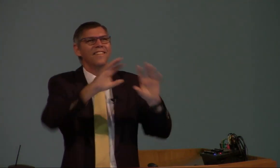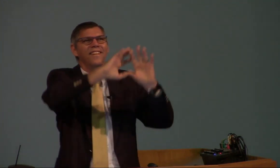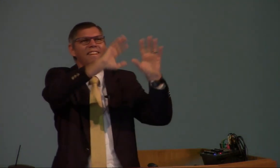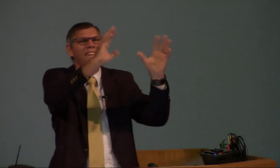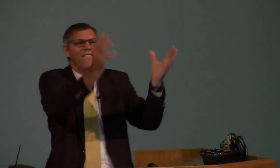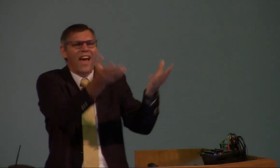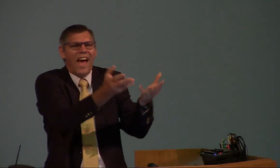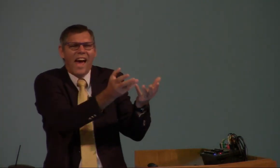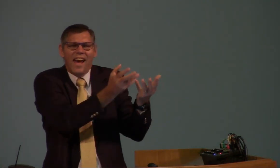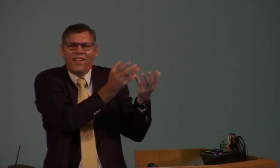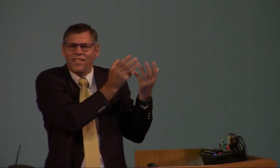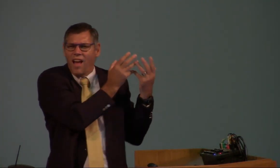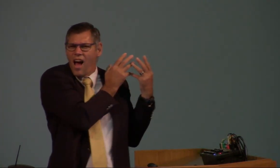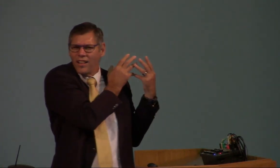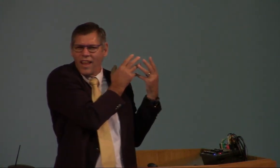Die wêreld agter.